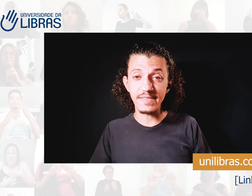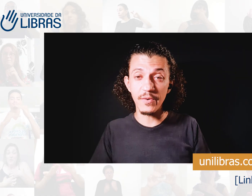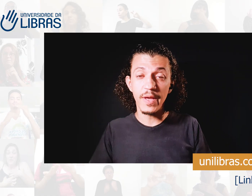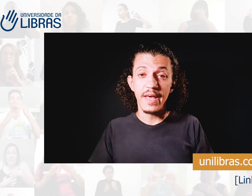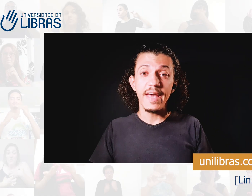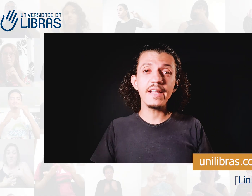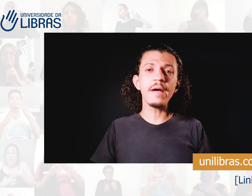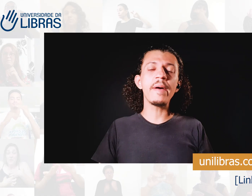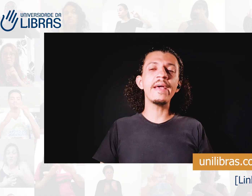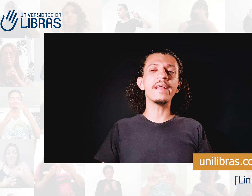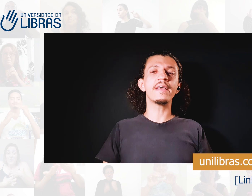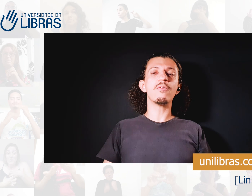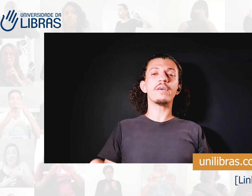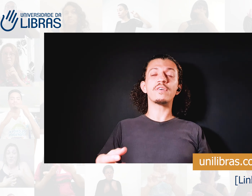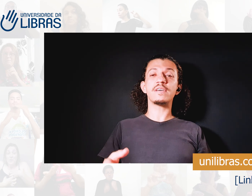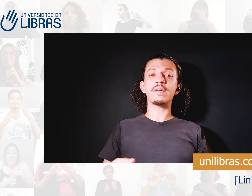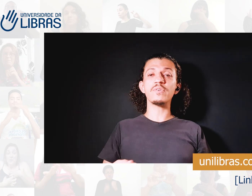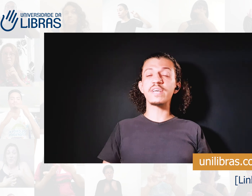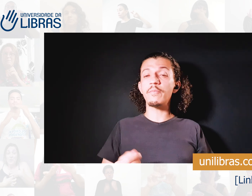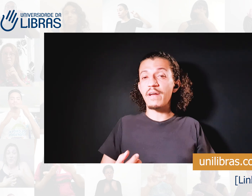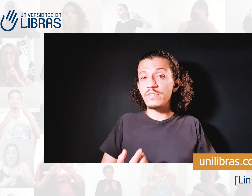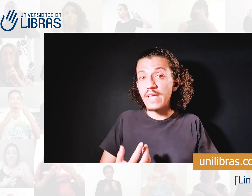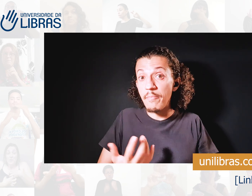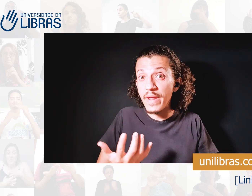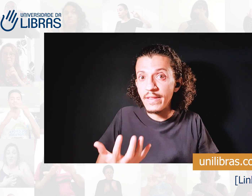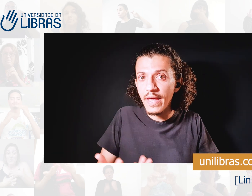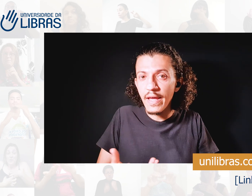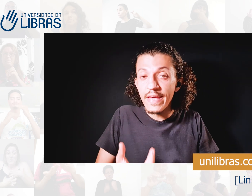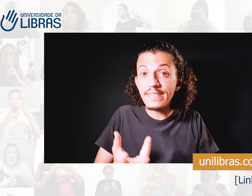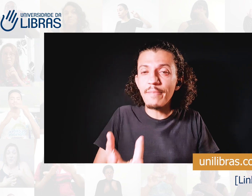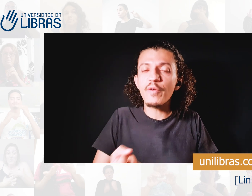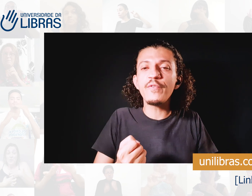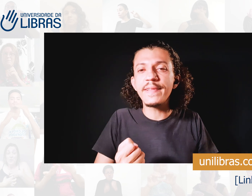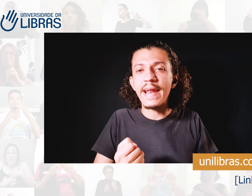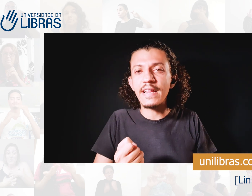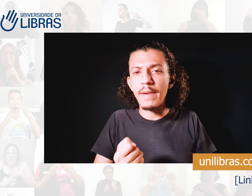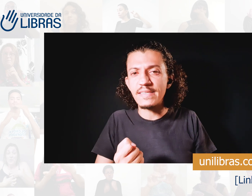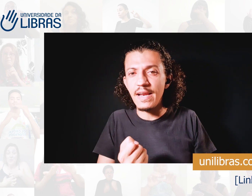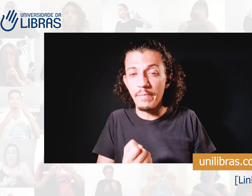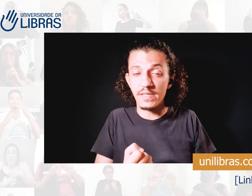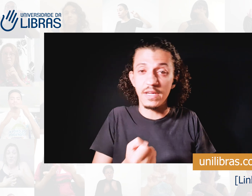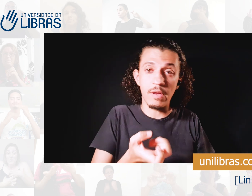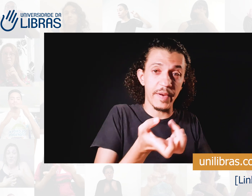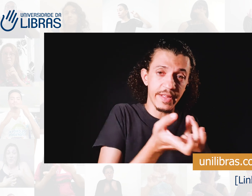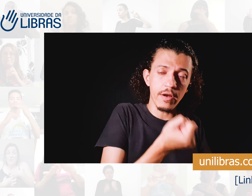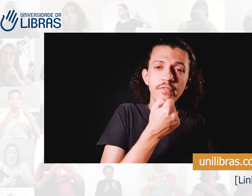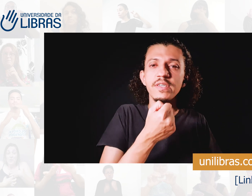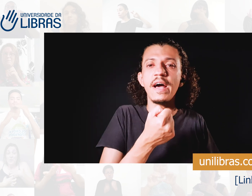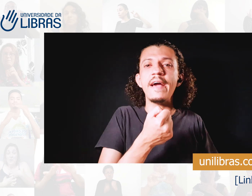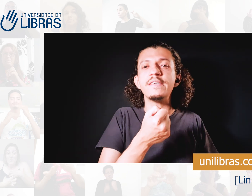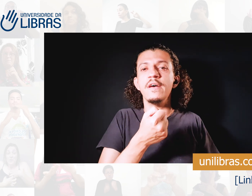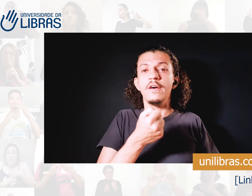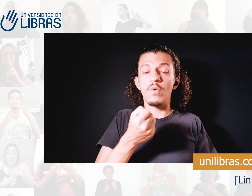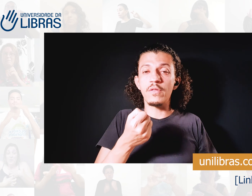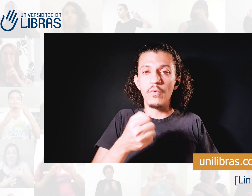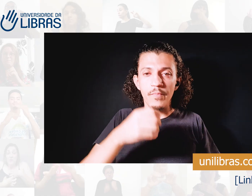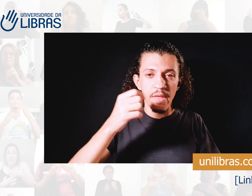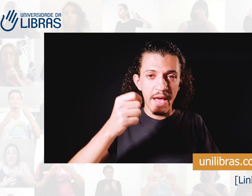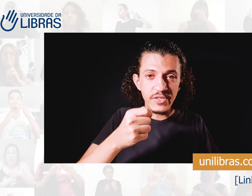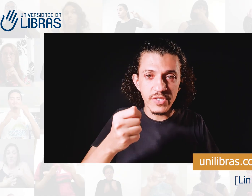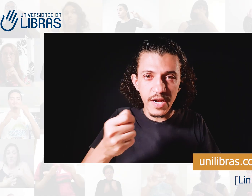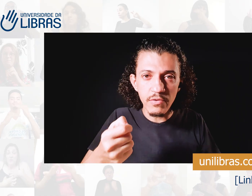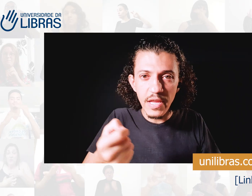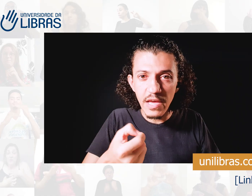a interpretação, e também daquilo que você está buscando para você aprender e se aprofundar ainda mais na Libras, tanto aprendendo novos sinais,